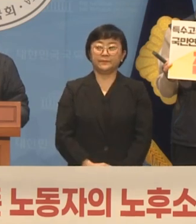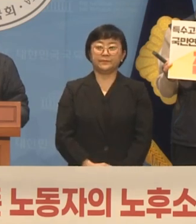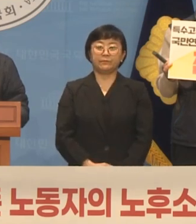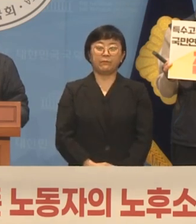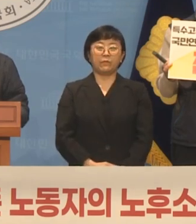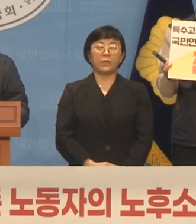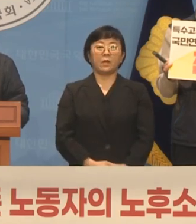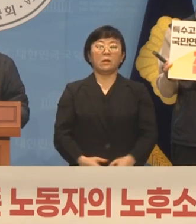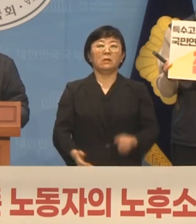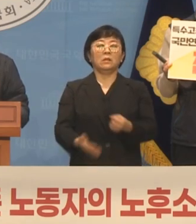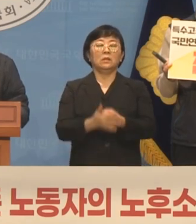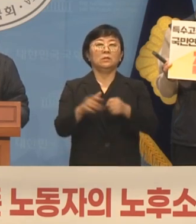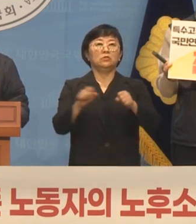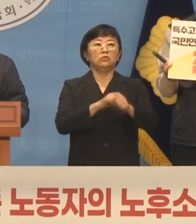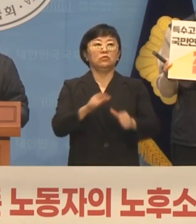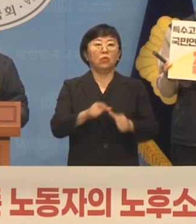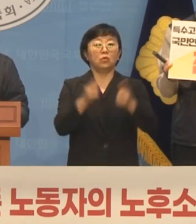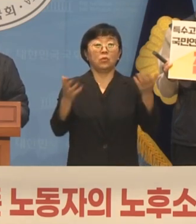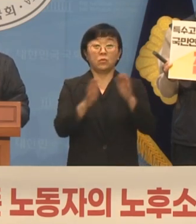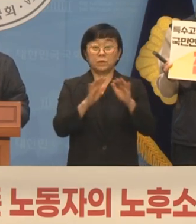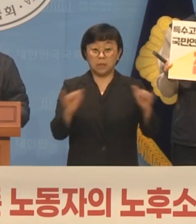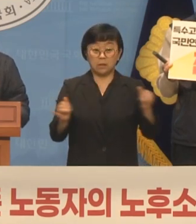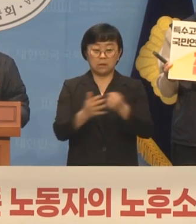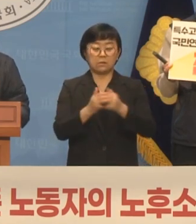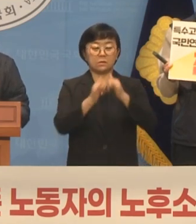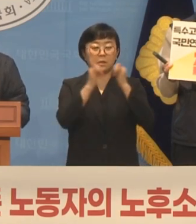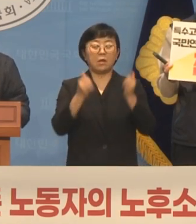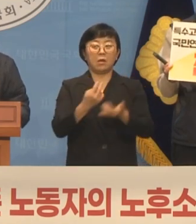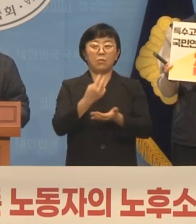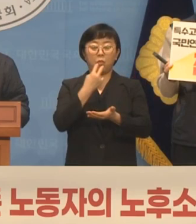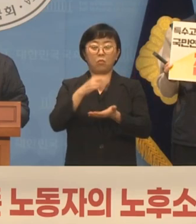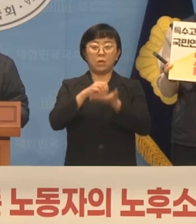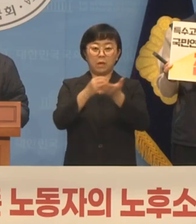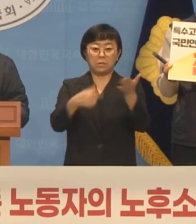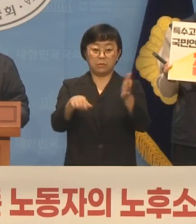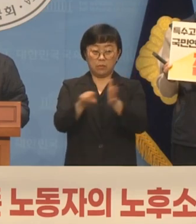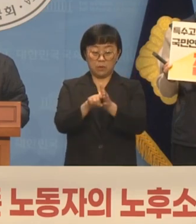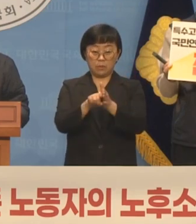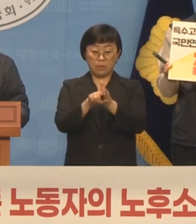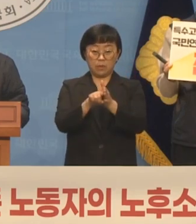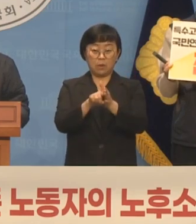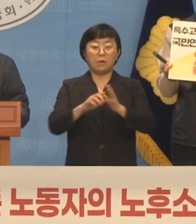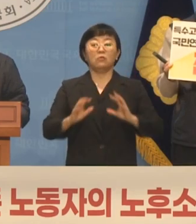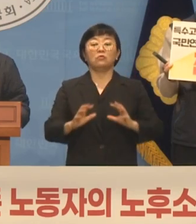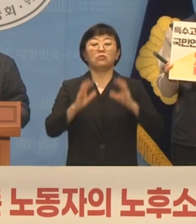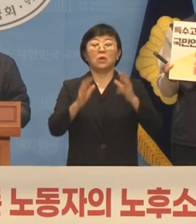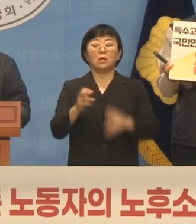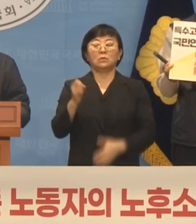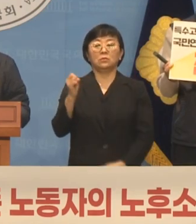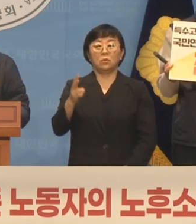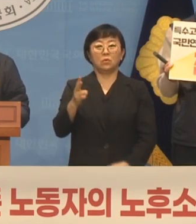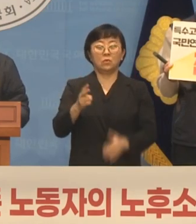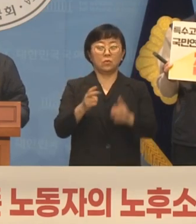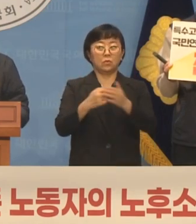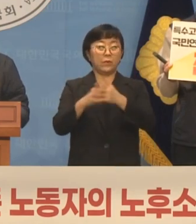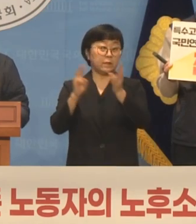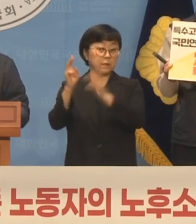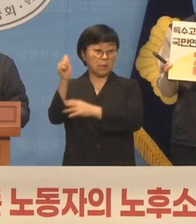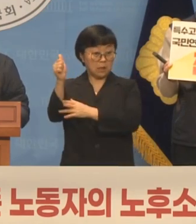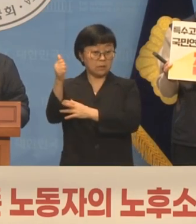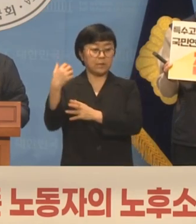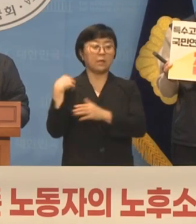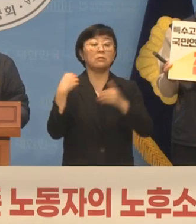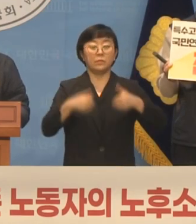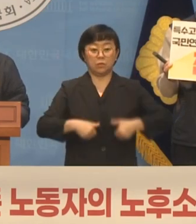특고 플랫폼 노동자들의 사회보험을 통한 기본적인 사회안전망 강화는 국가뿐만 아니라 사용자 역시 책임져야